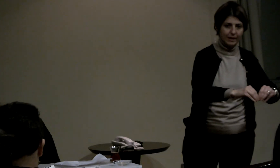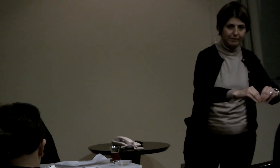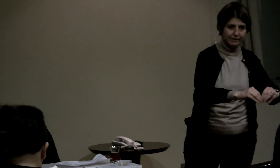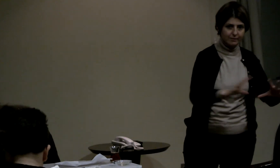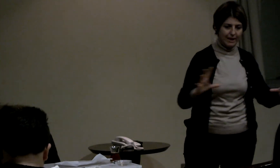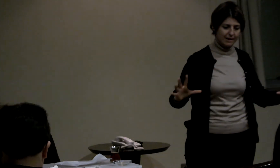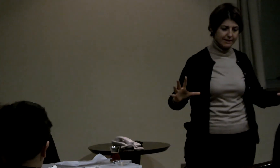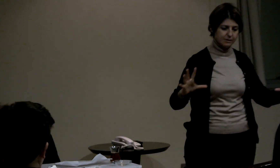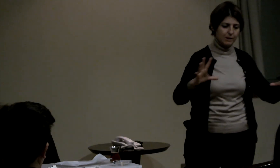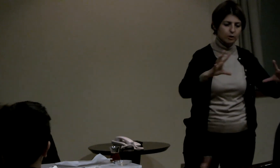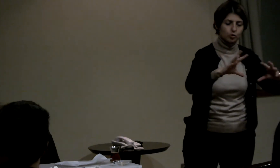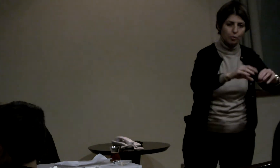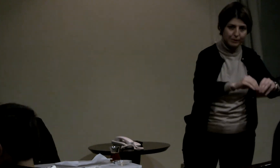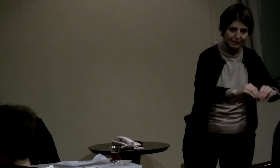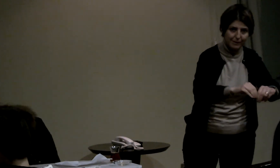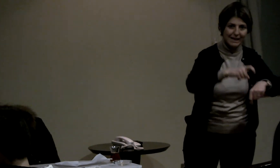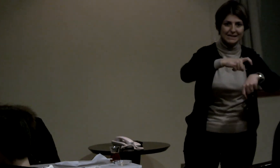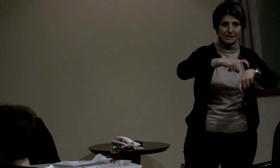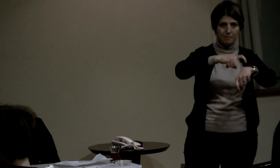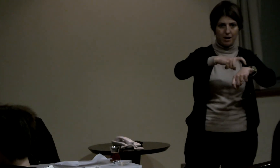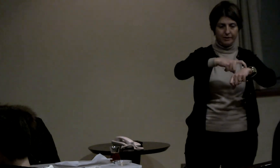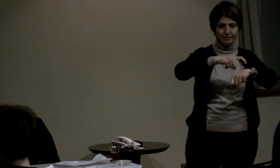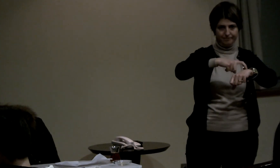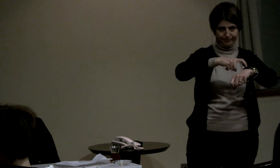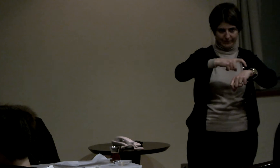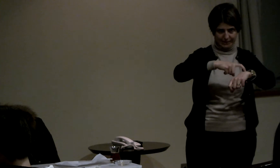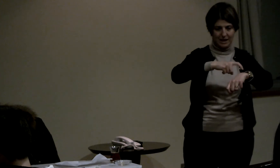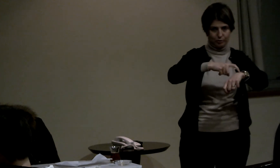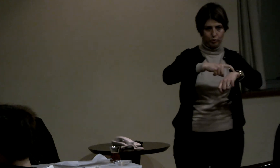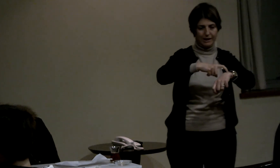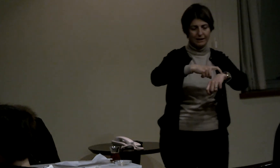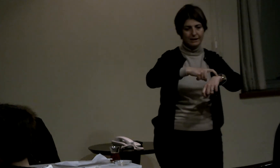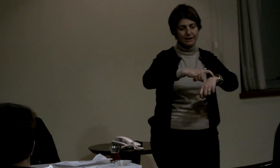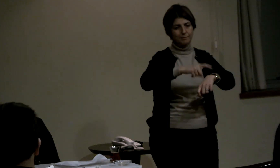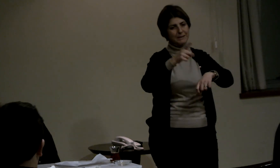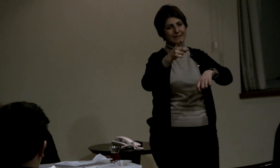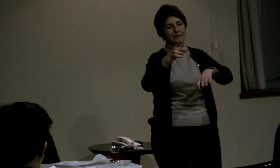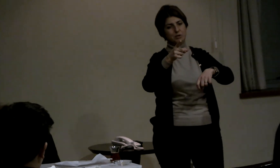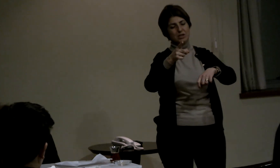Evet. Herkesi bir yere toplanma zamanı saat olarak. Bir de ne demiştik?